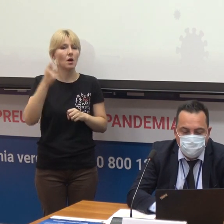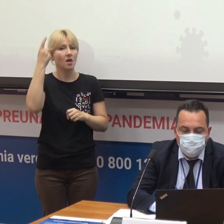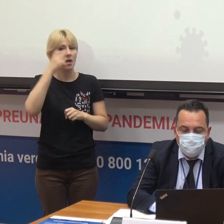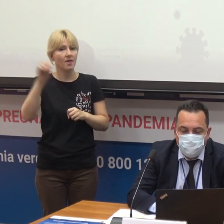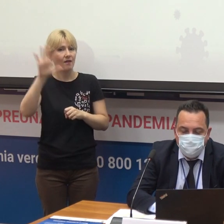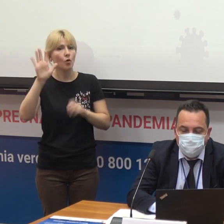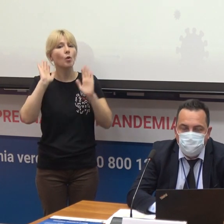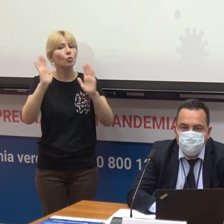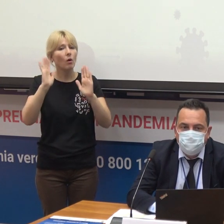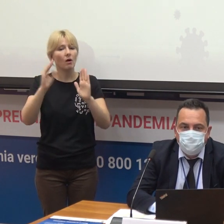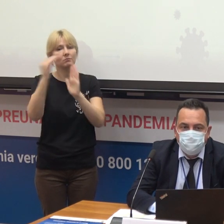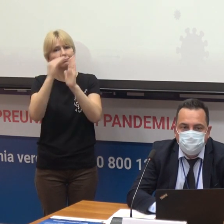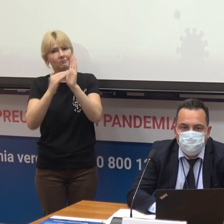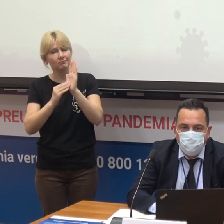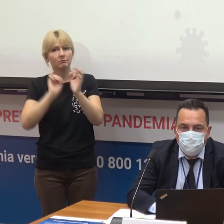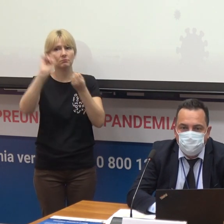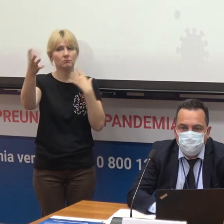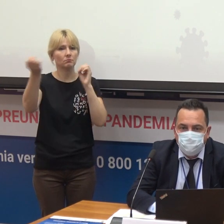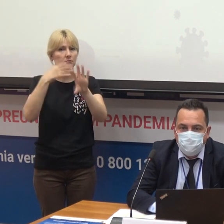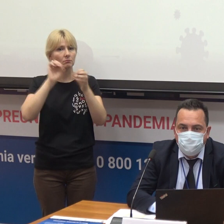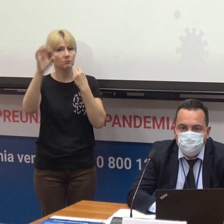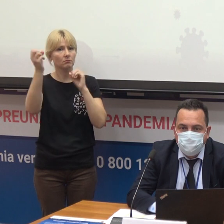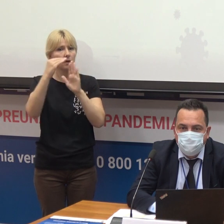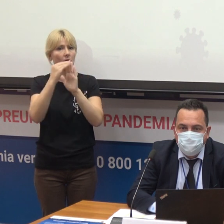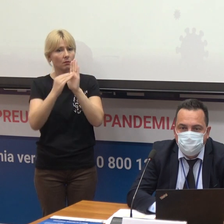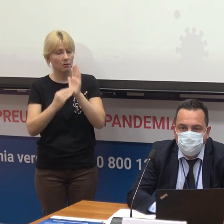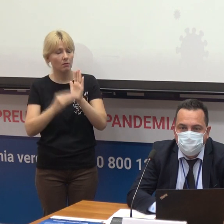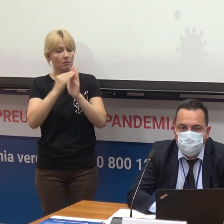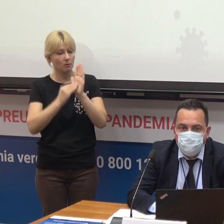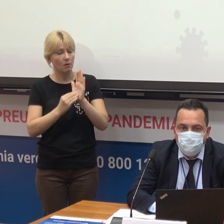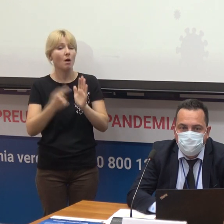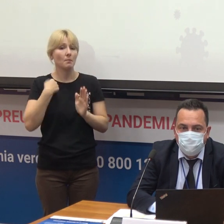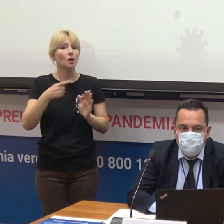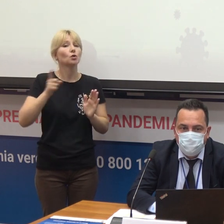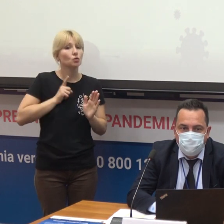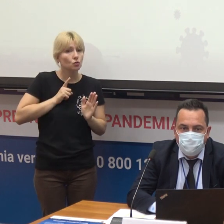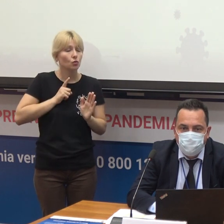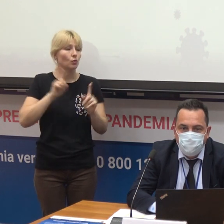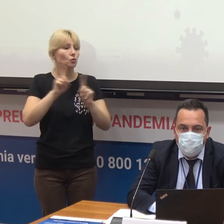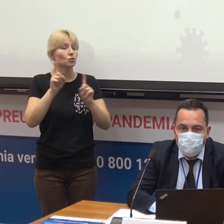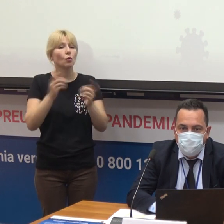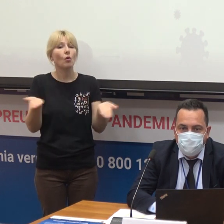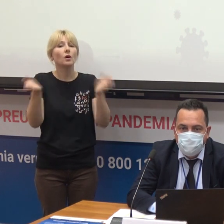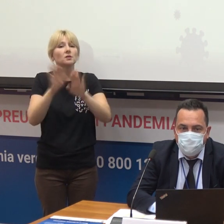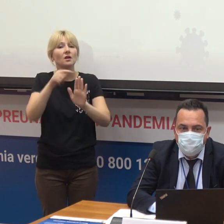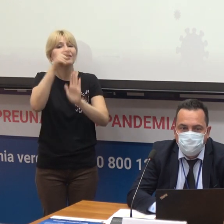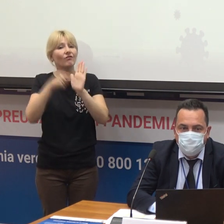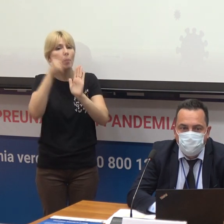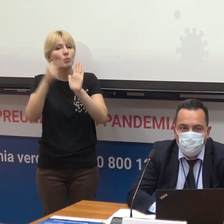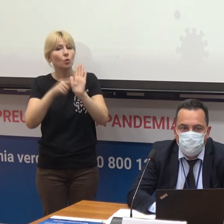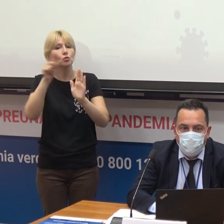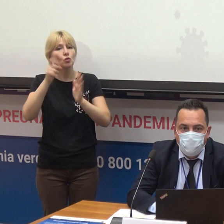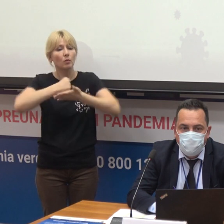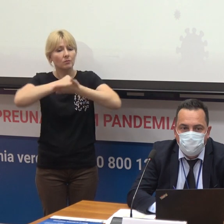datele. Urmează să fie efectuate niște confirmări legislative